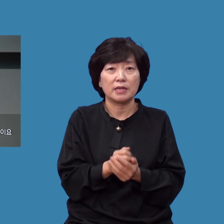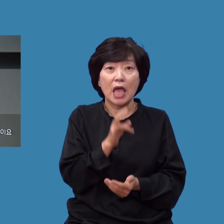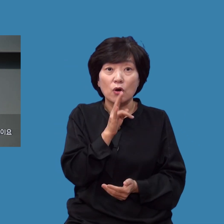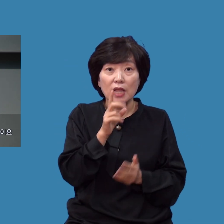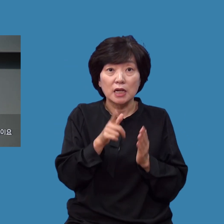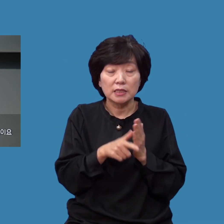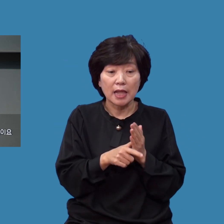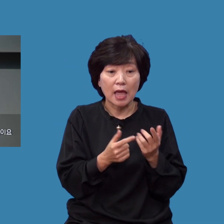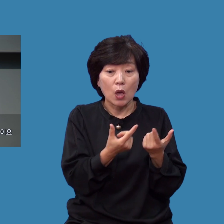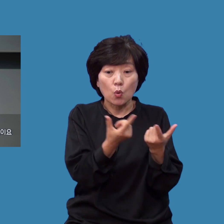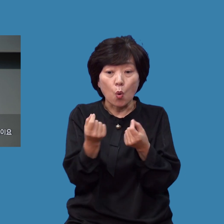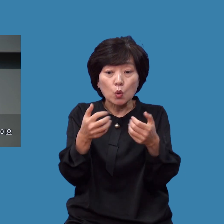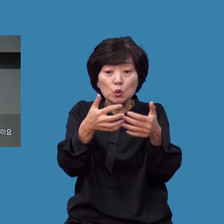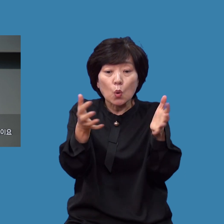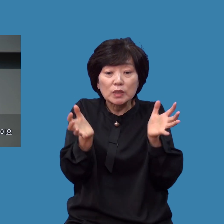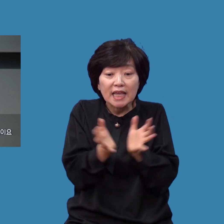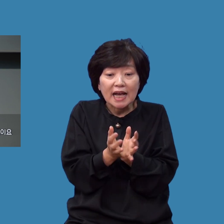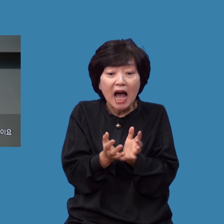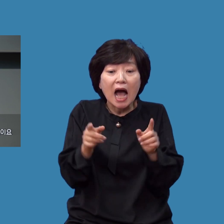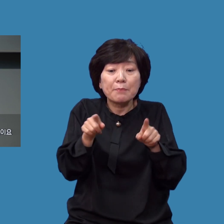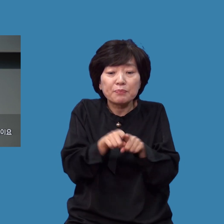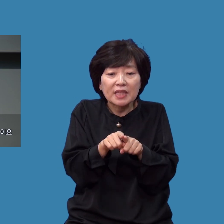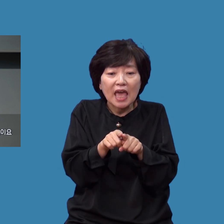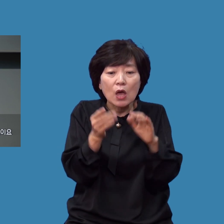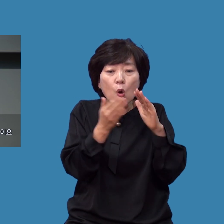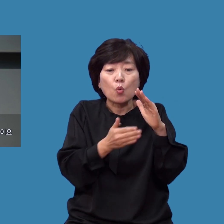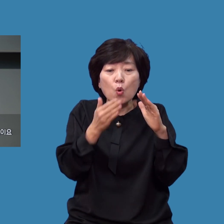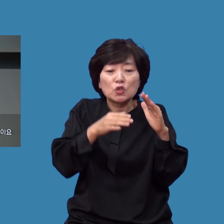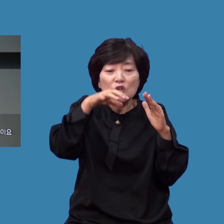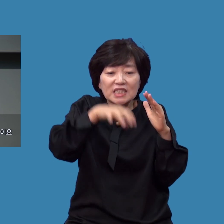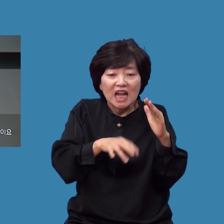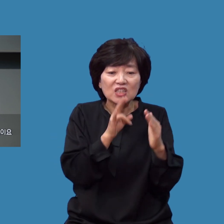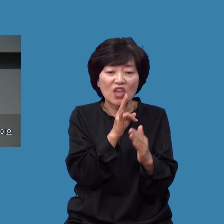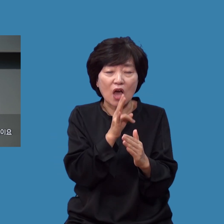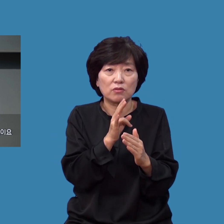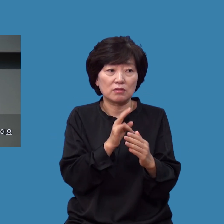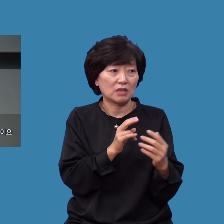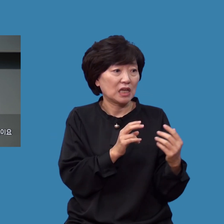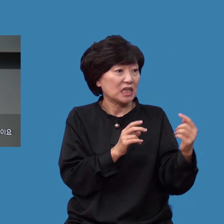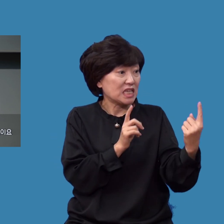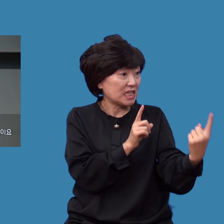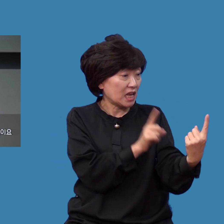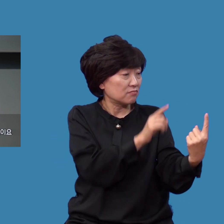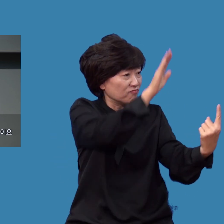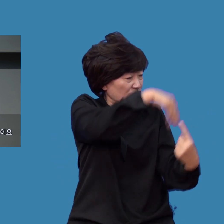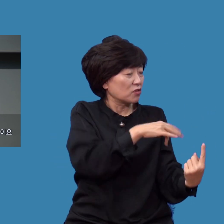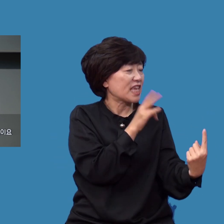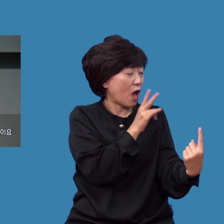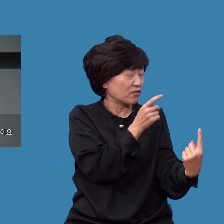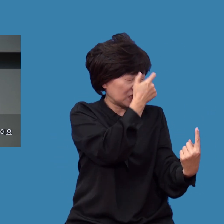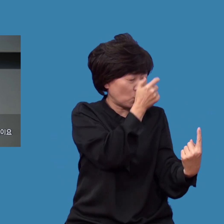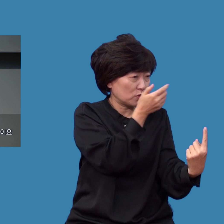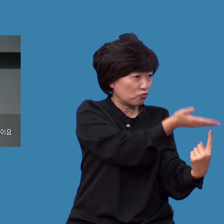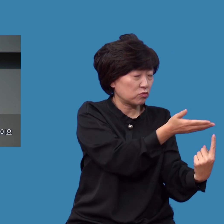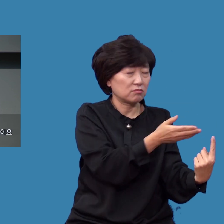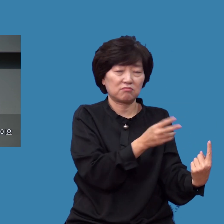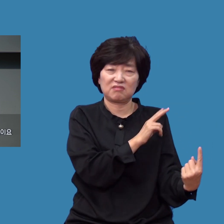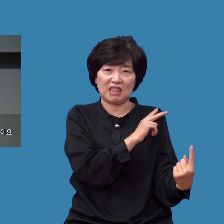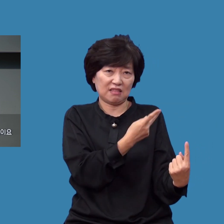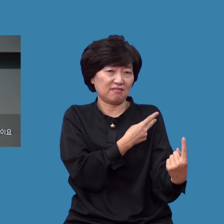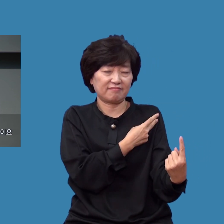이렇게 공동체가 함께, 가능하면 공적인 상황에서 하는 것이지 1대1로 불러다 놓고 내가 예언 기도할게, 이런 건 사이비입니다.